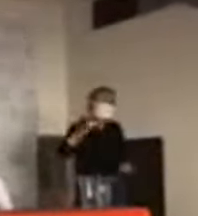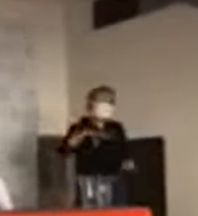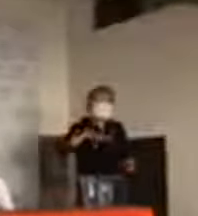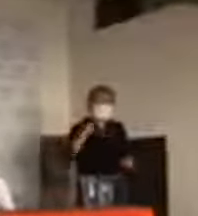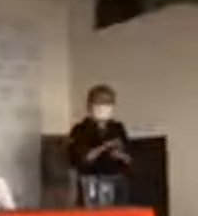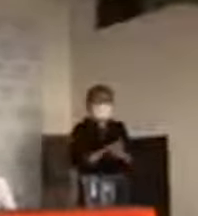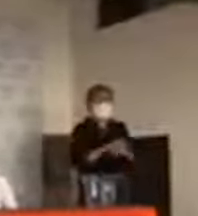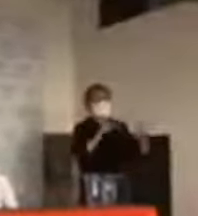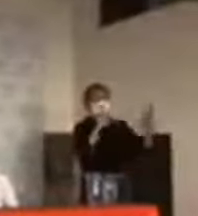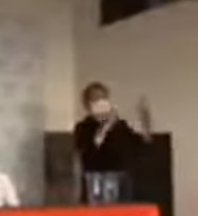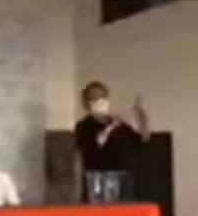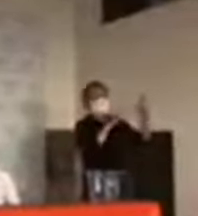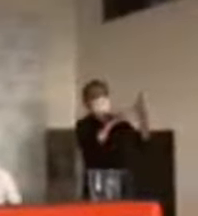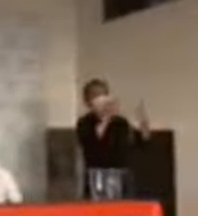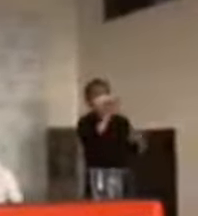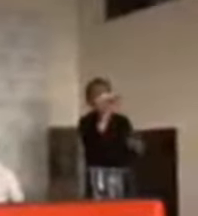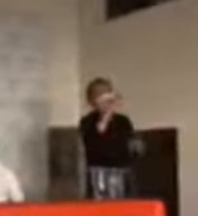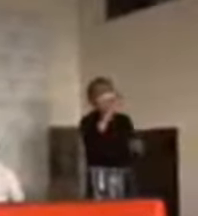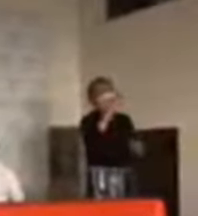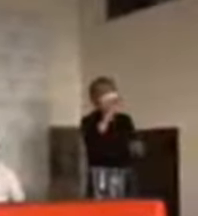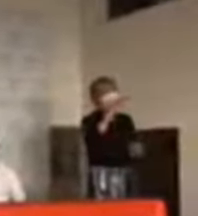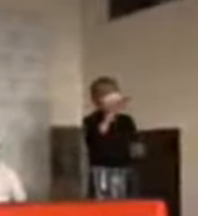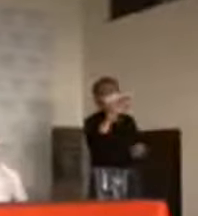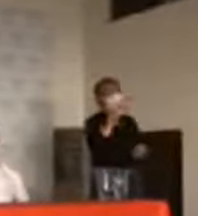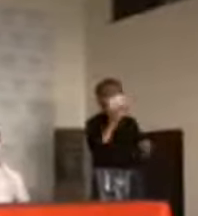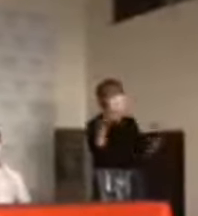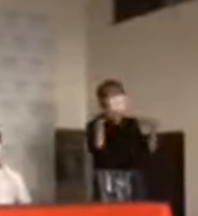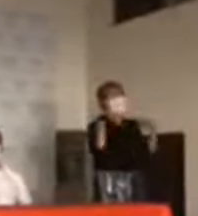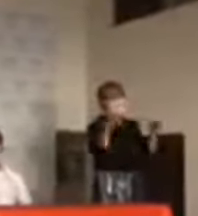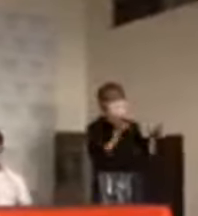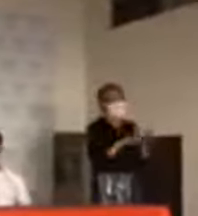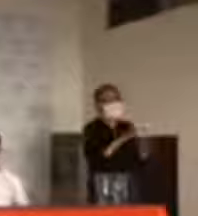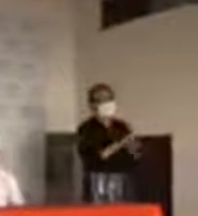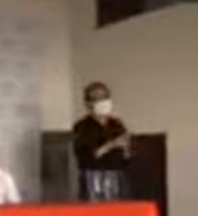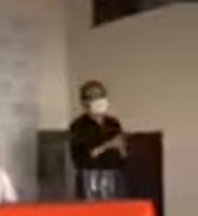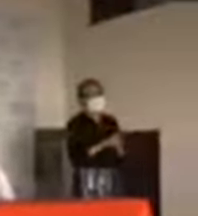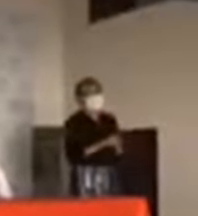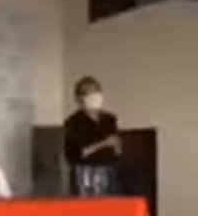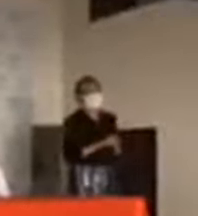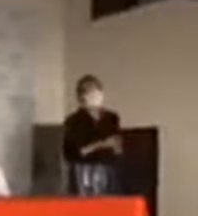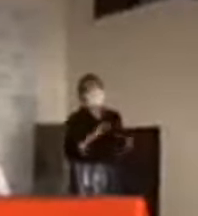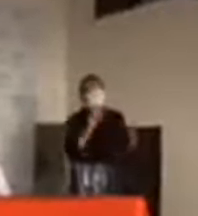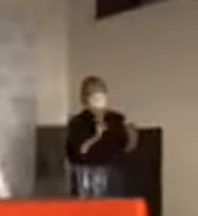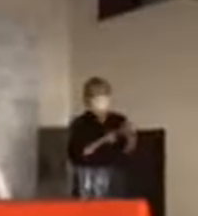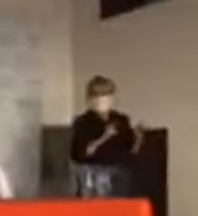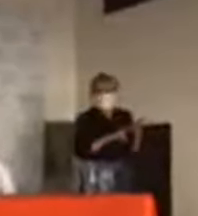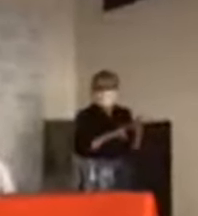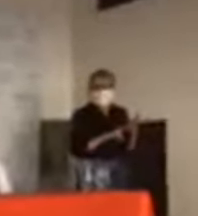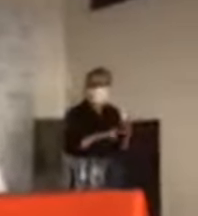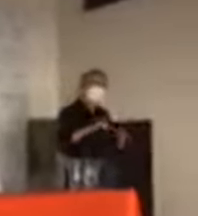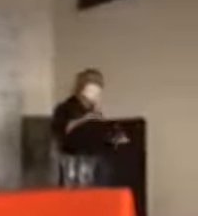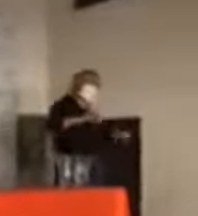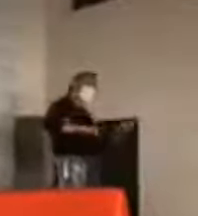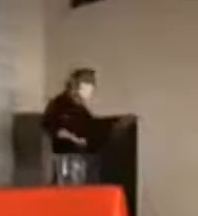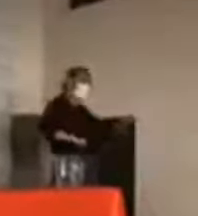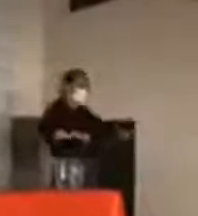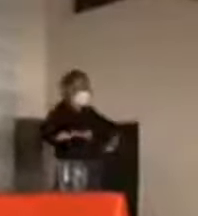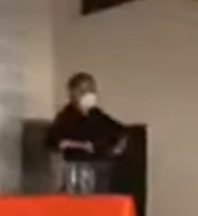El profesor Genaro Corona. El profesor Genaro Corona es un distinguido activista,